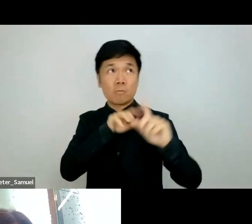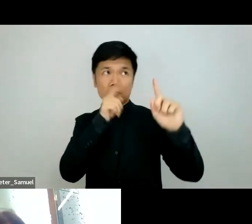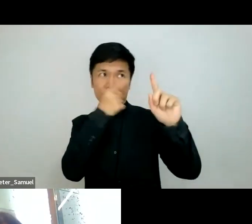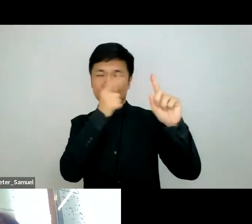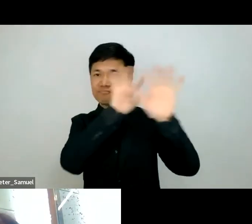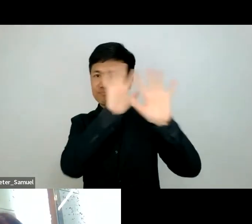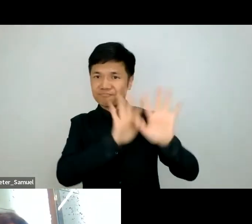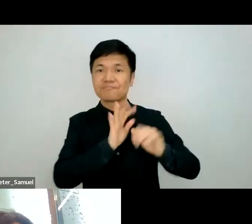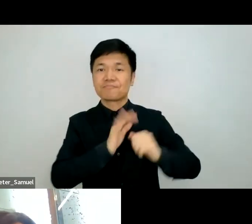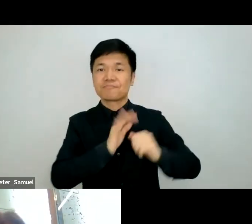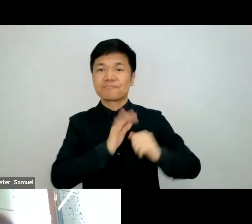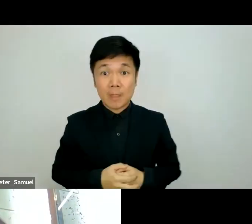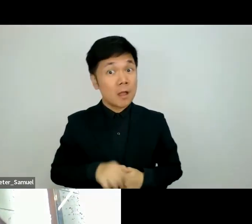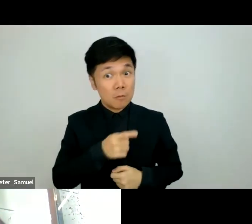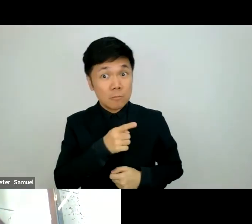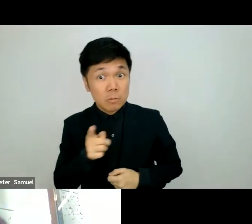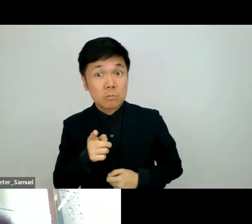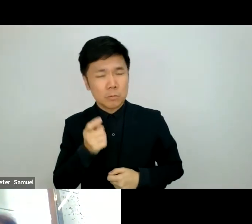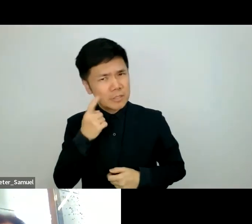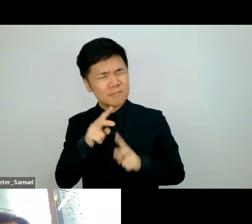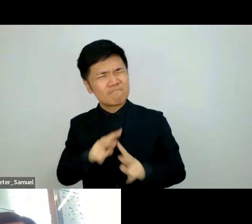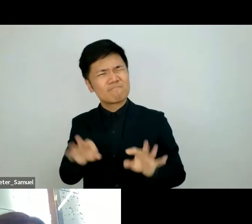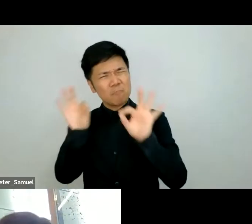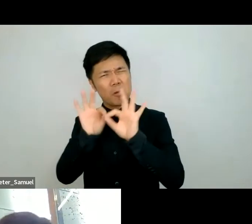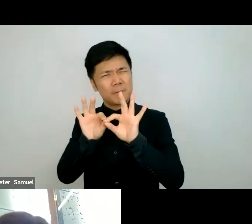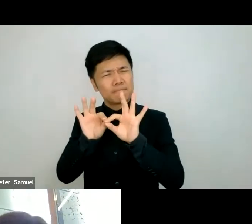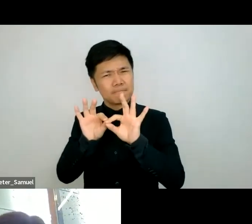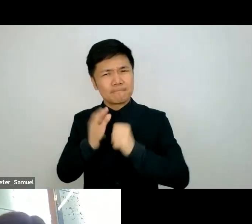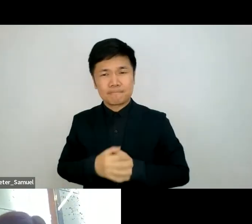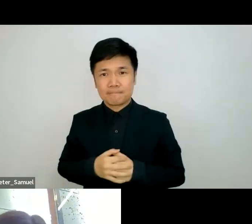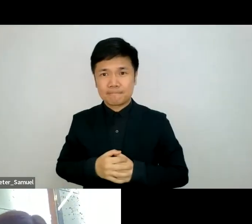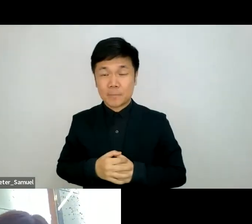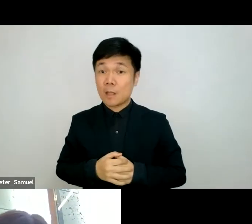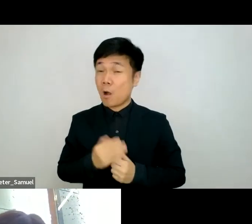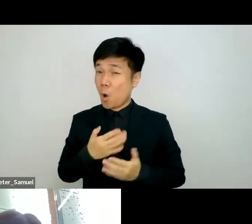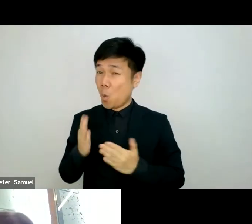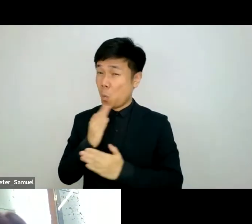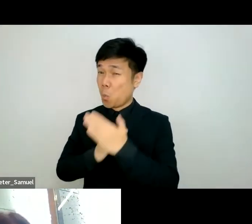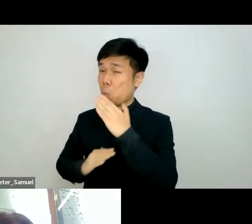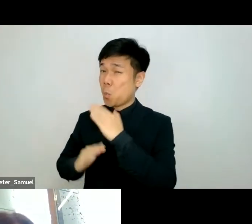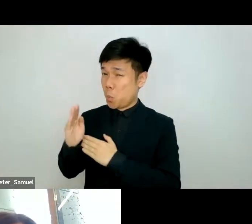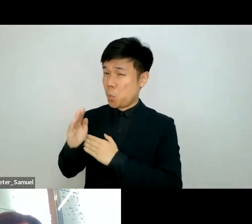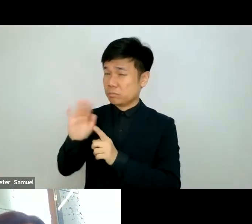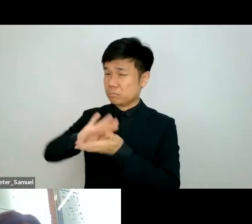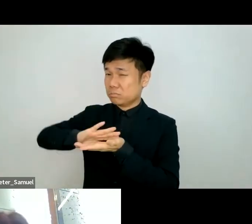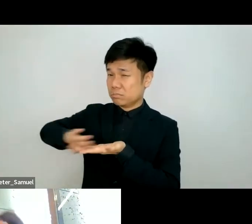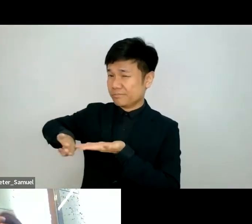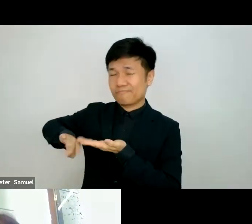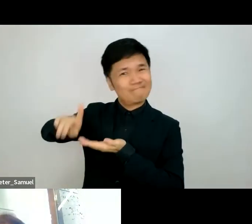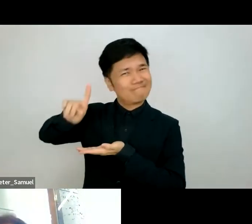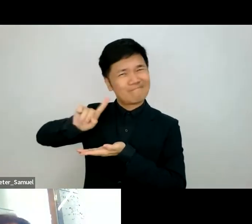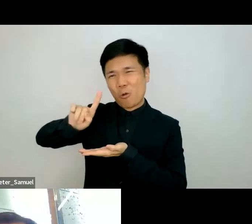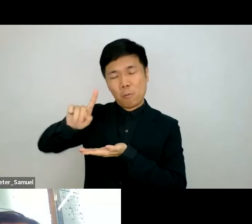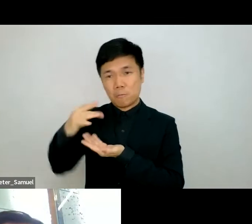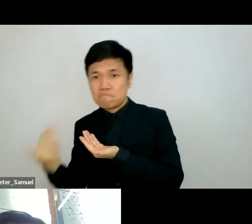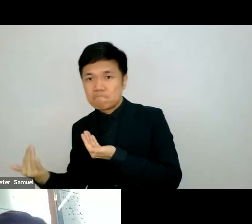tout cela devrait être au cœur de nos politiques en matière